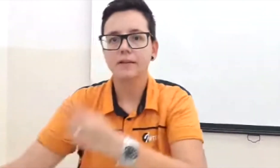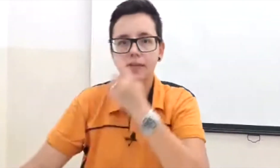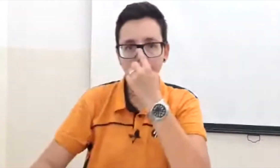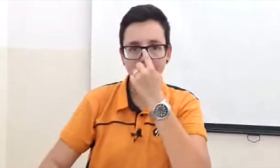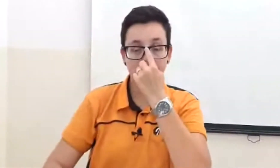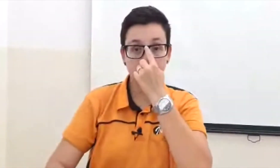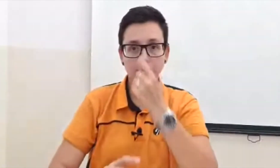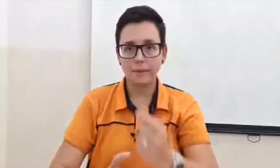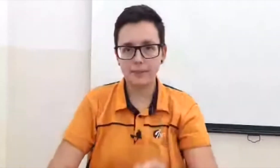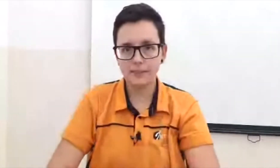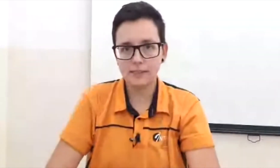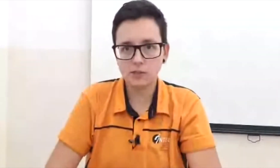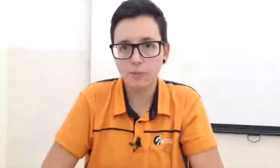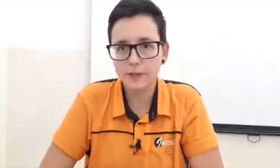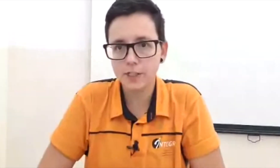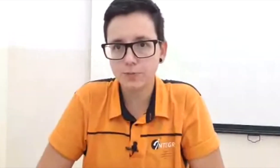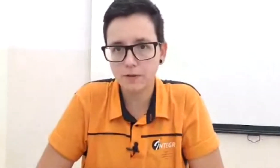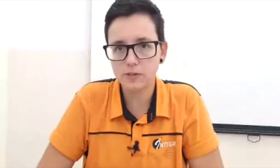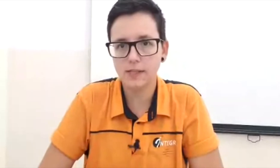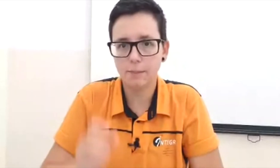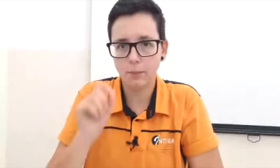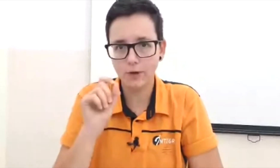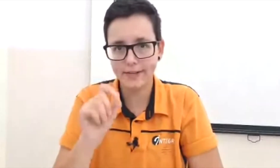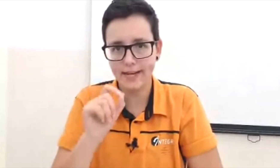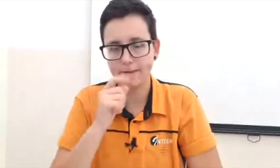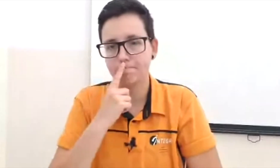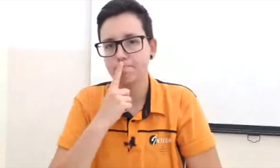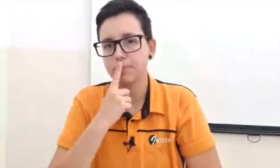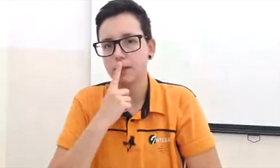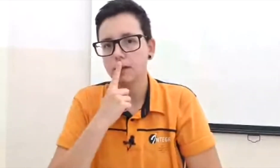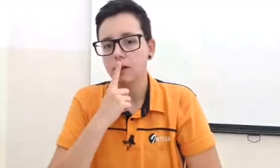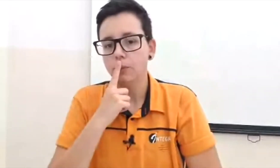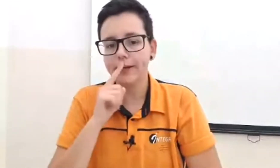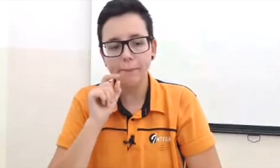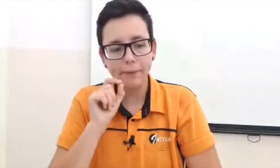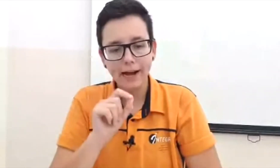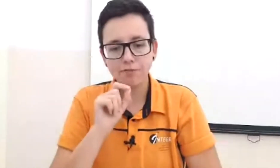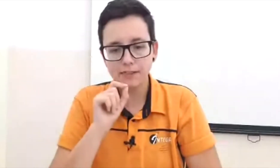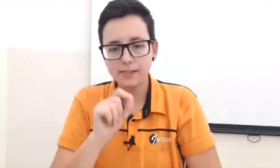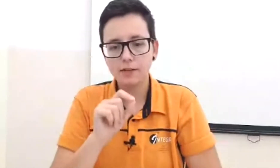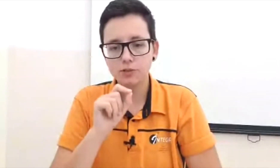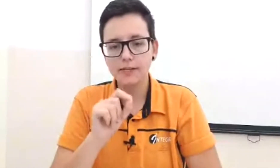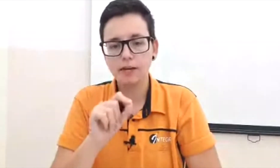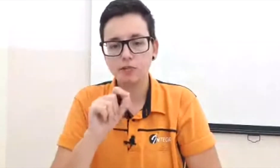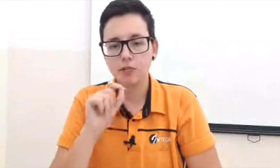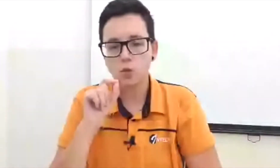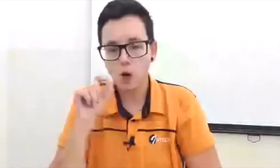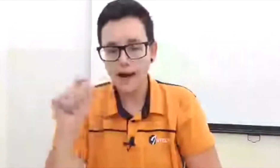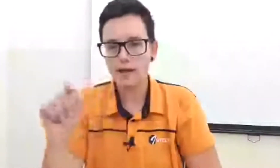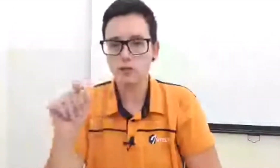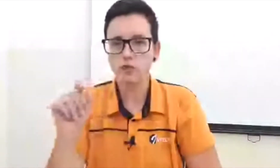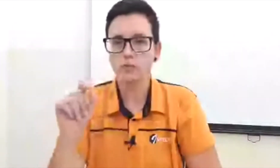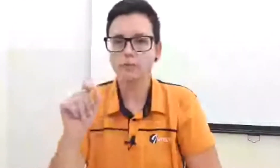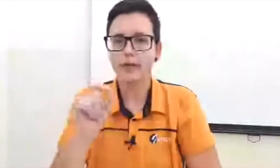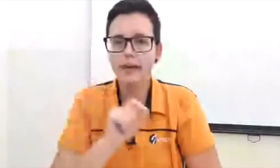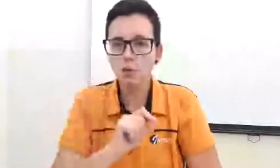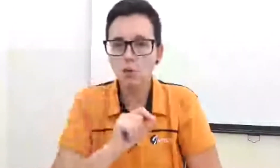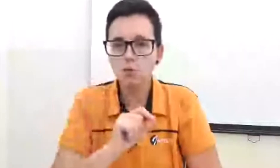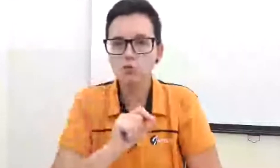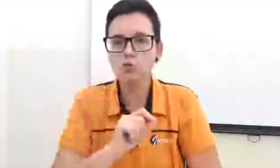Também para fazer uma representação importante para você. Por quê? Porque para fazer o sinal de quarto, eu uso